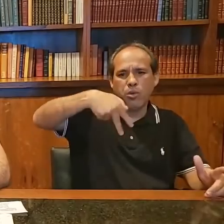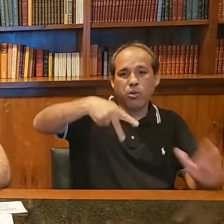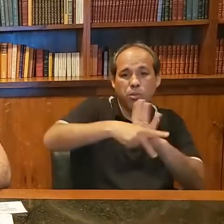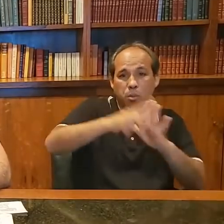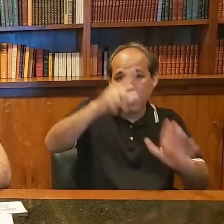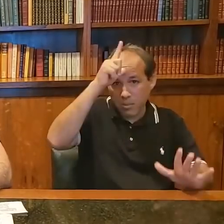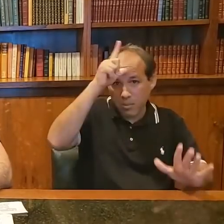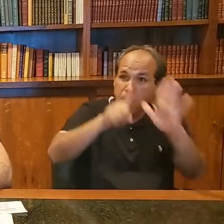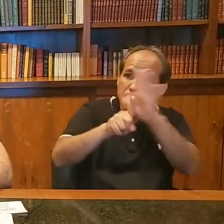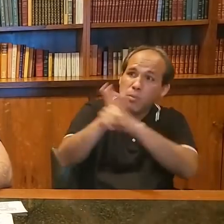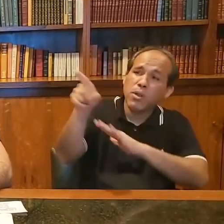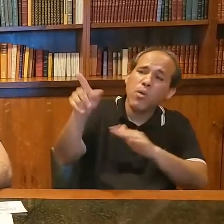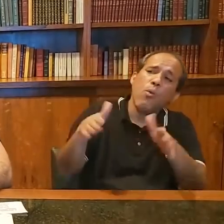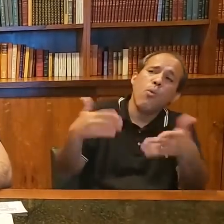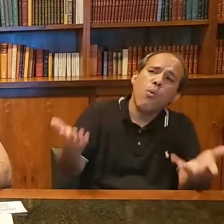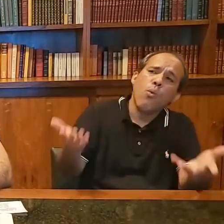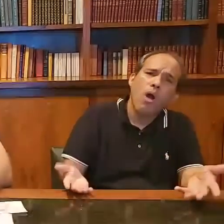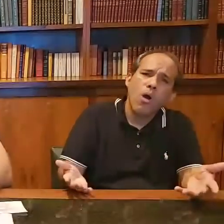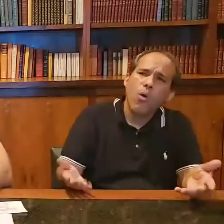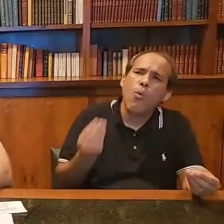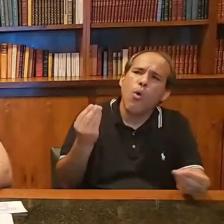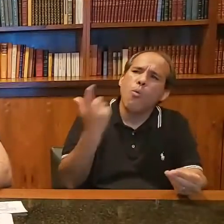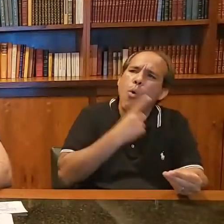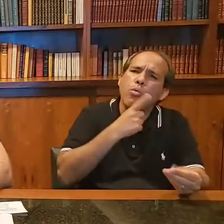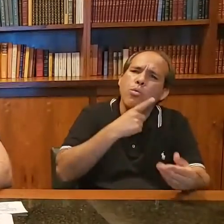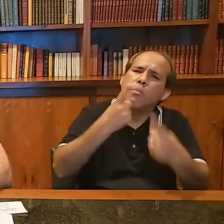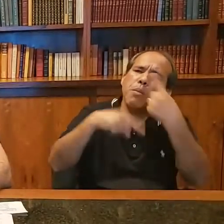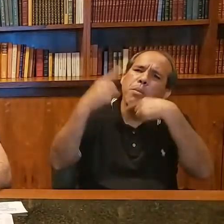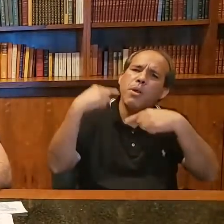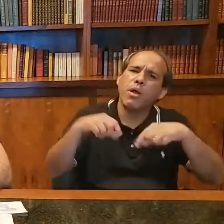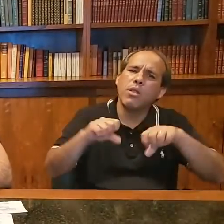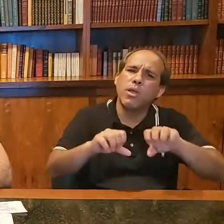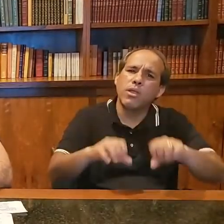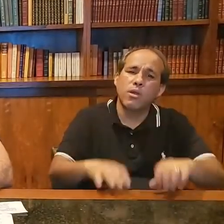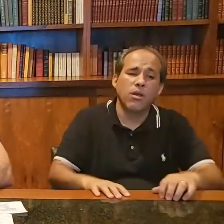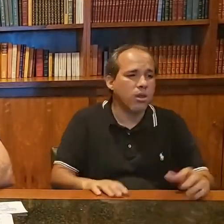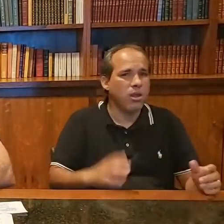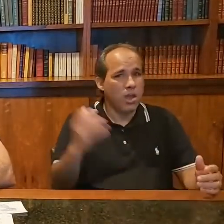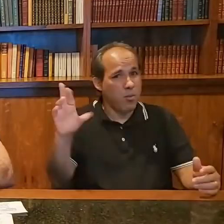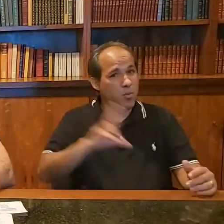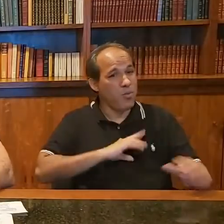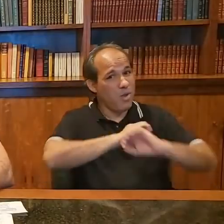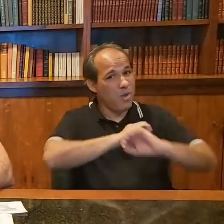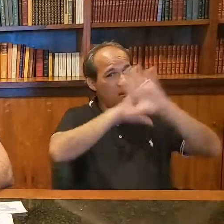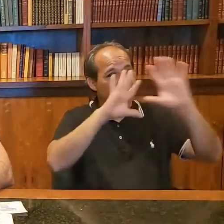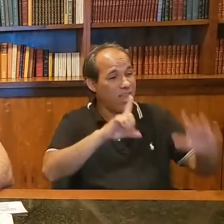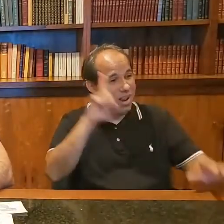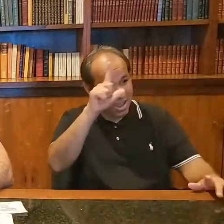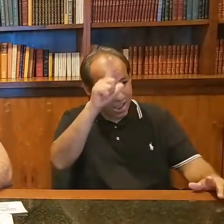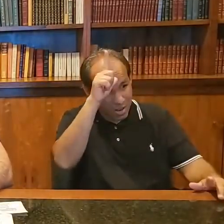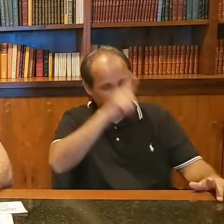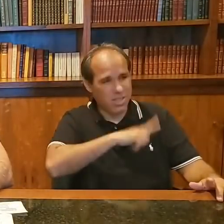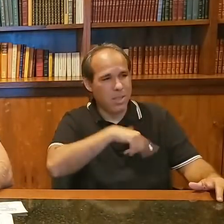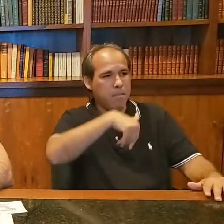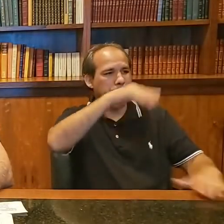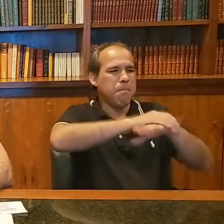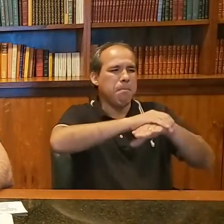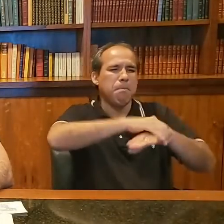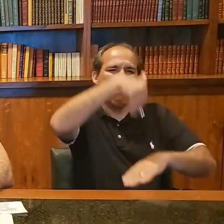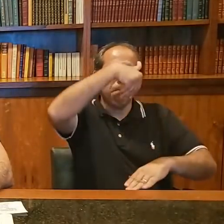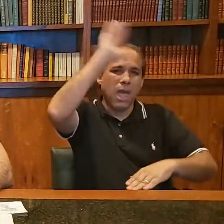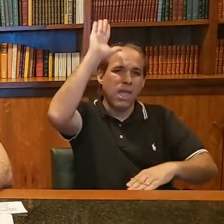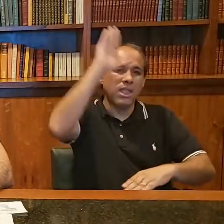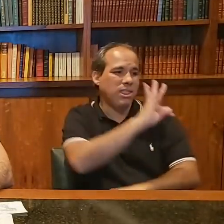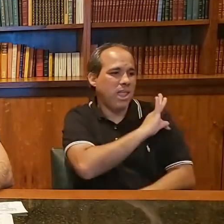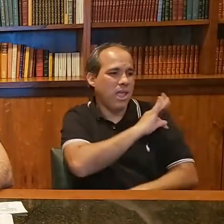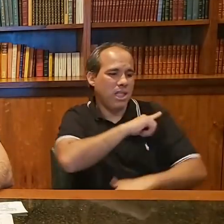perguntei para ele qual o segredo. E ele disse, de uma maneira muito clara, lá na Alemanha nós temos muitos técnicos que